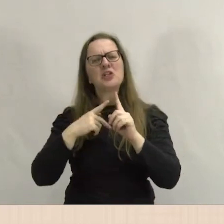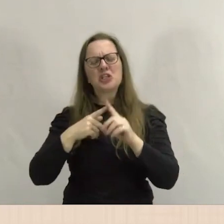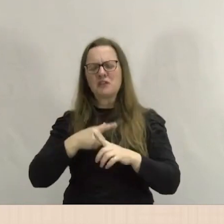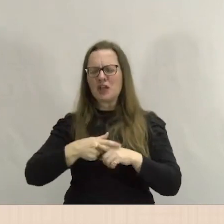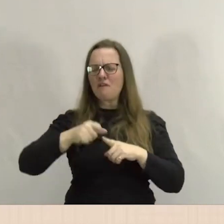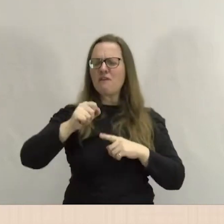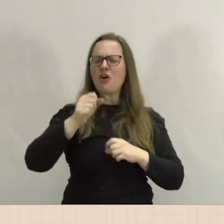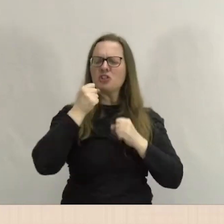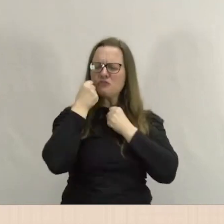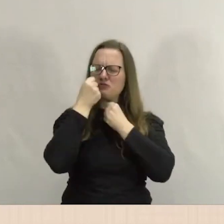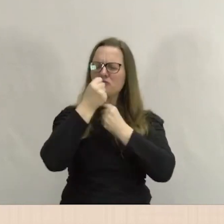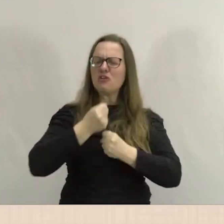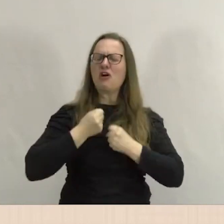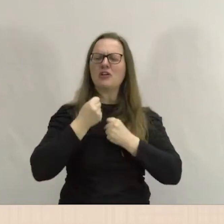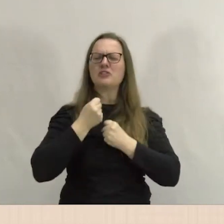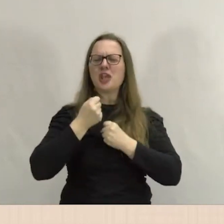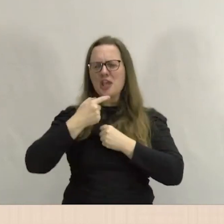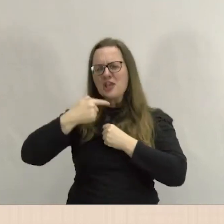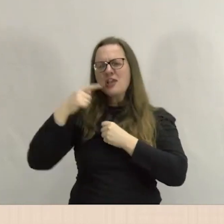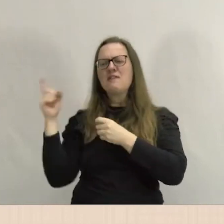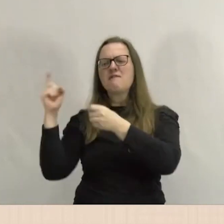preparando uma geração maravilhosa.